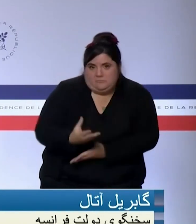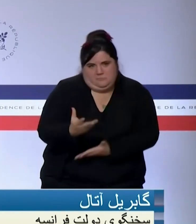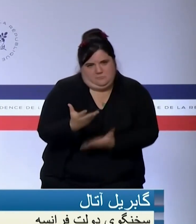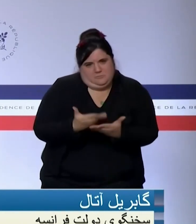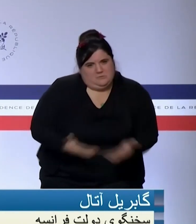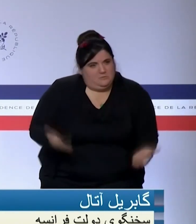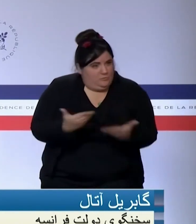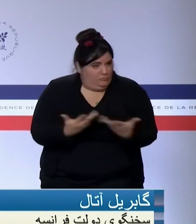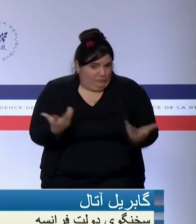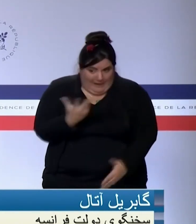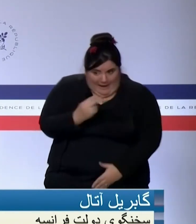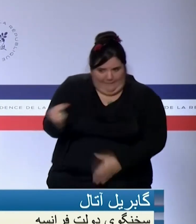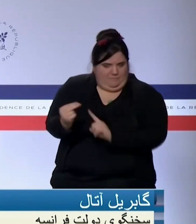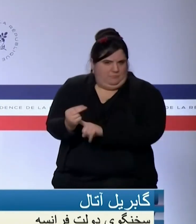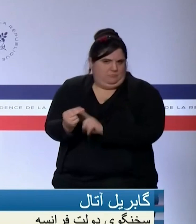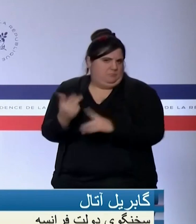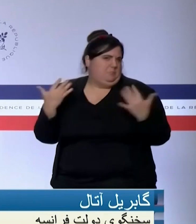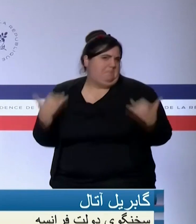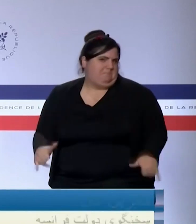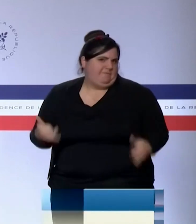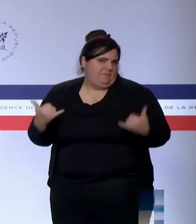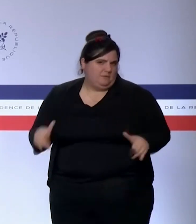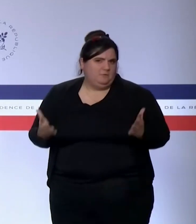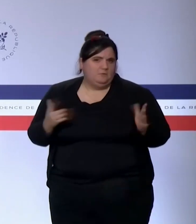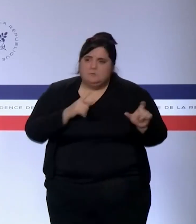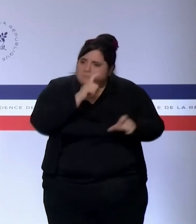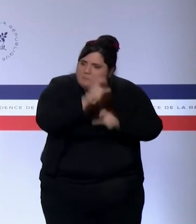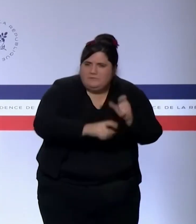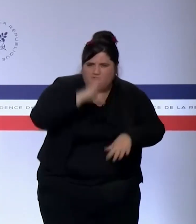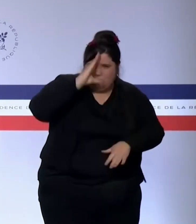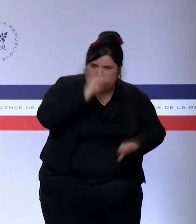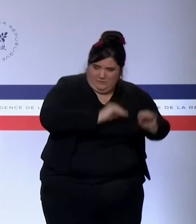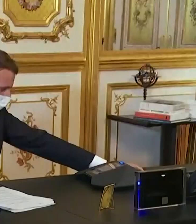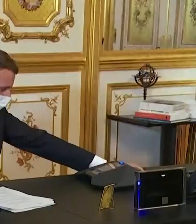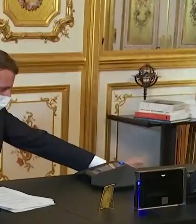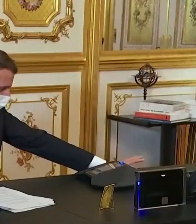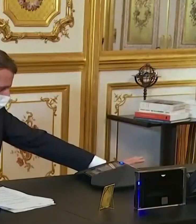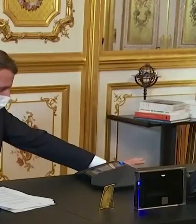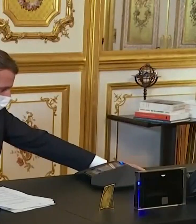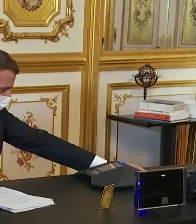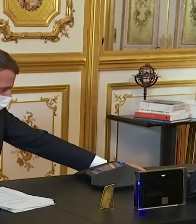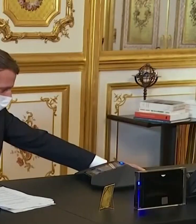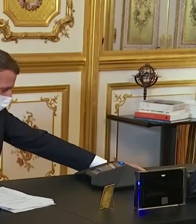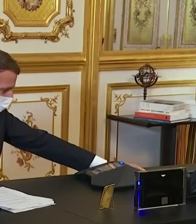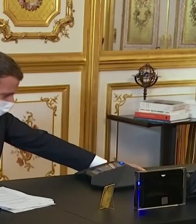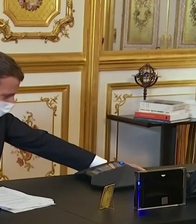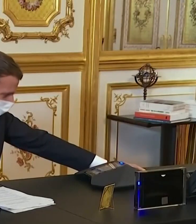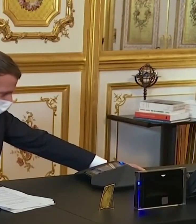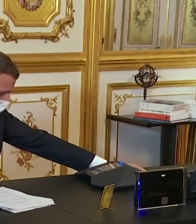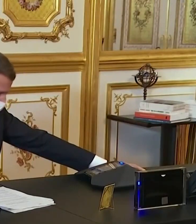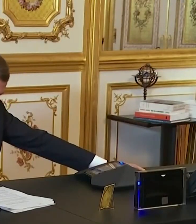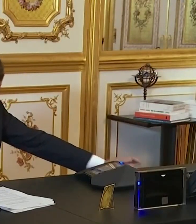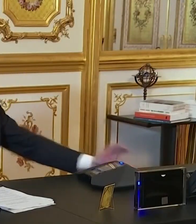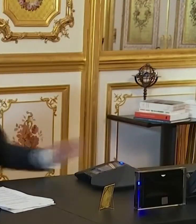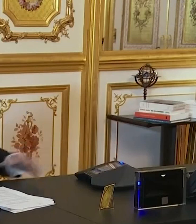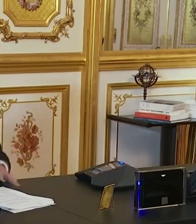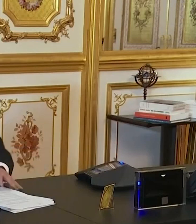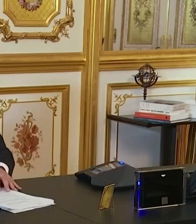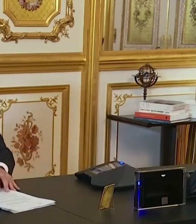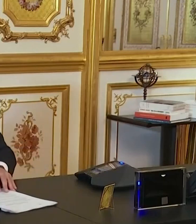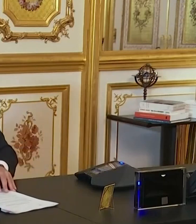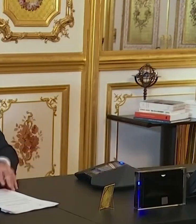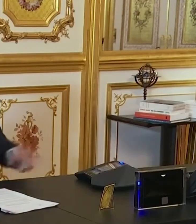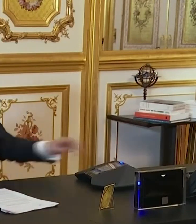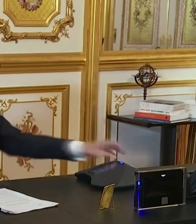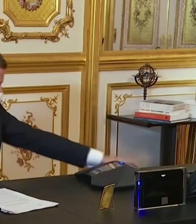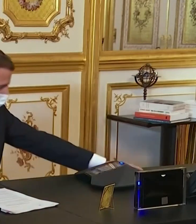بهداشت ما در بیمارستان‌ها زیر فشار بسیار شدیدی هستند. او یادآوری کرد امانوئل مکرون رئیس جمهوری فرانسه هر 2 هفته یک